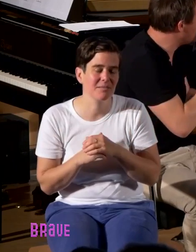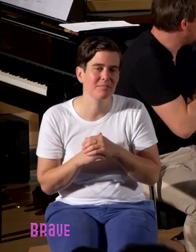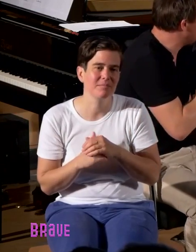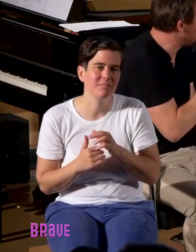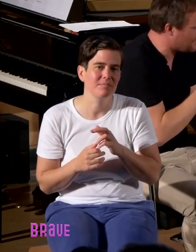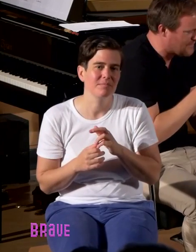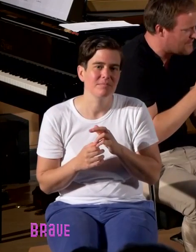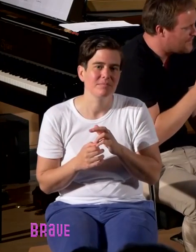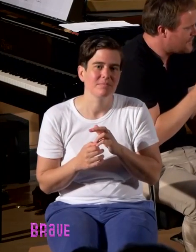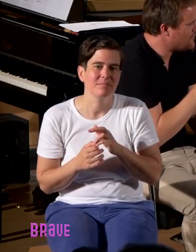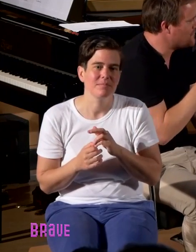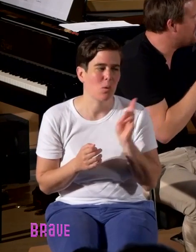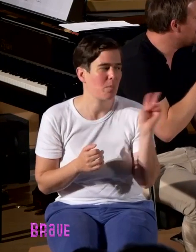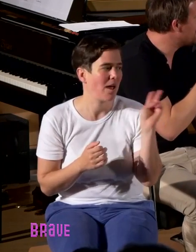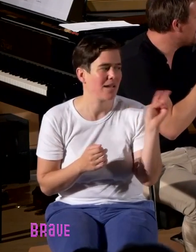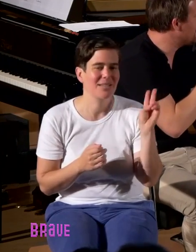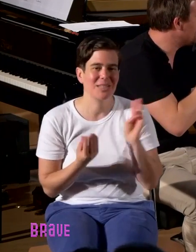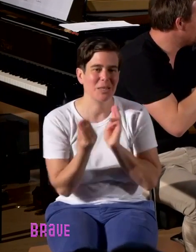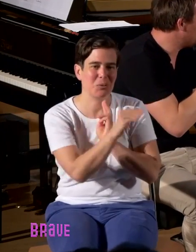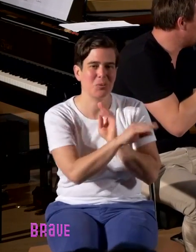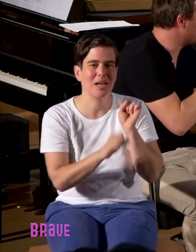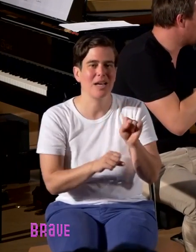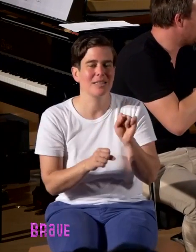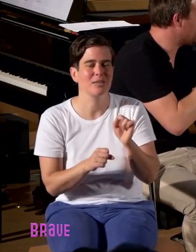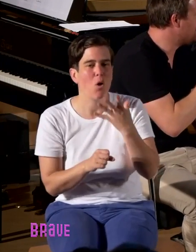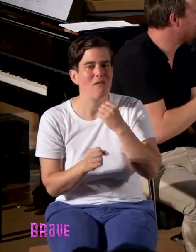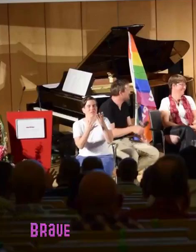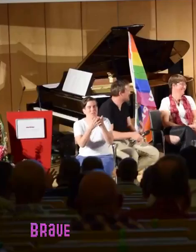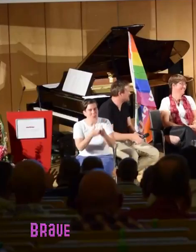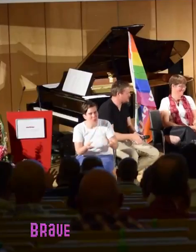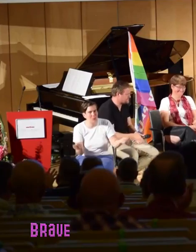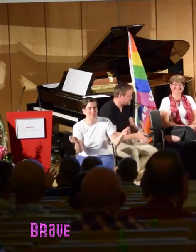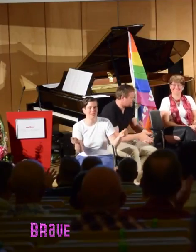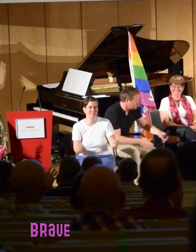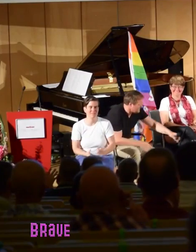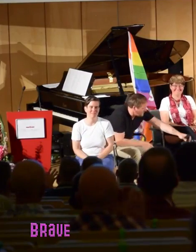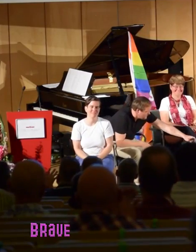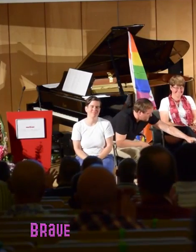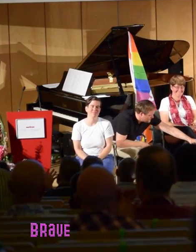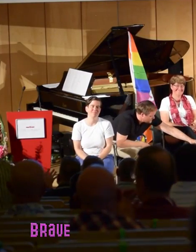zwischen euch beiden ist, aber ich würde mir wünschen, dass ihr da eine Einigung findet.